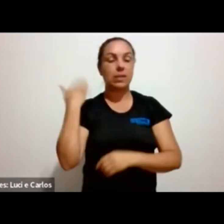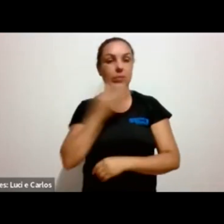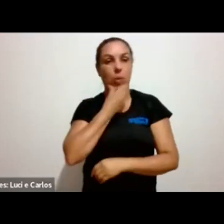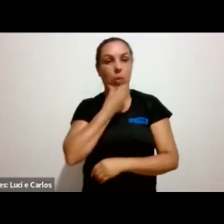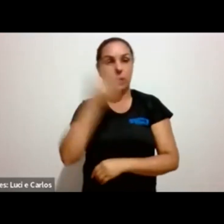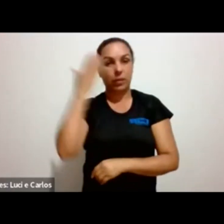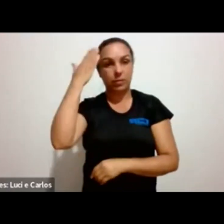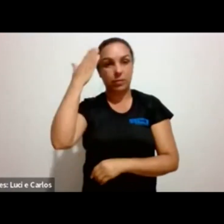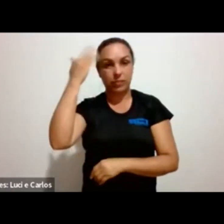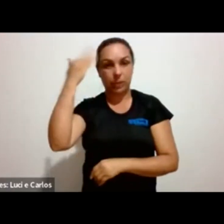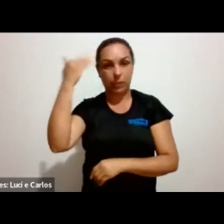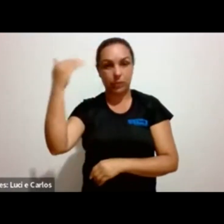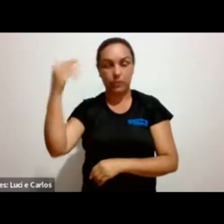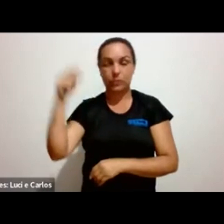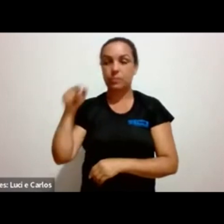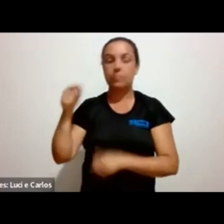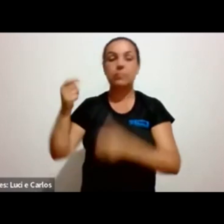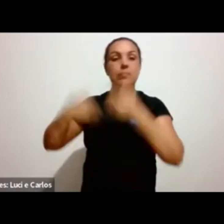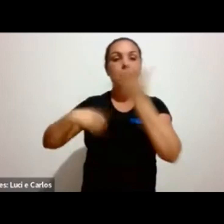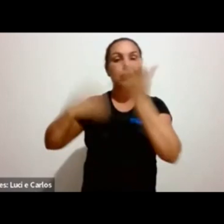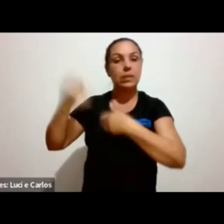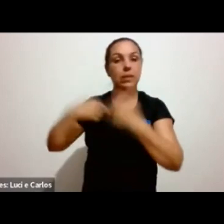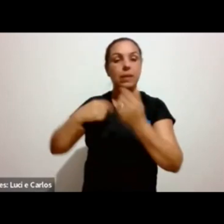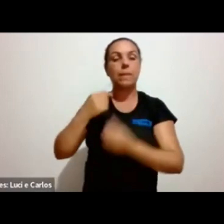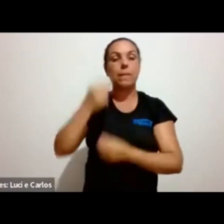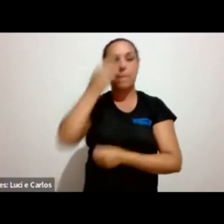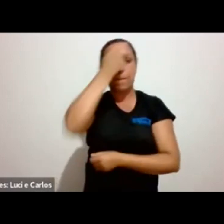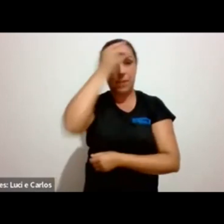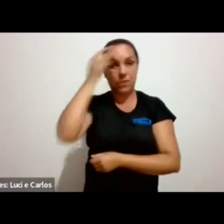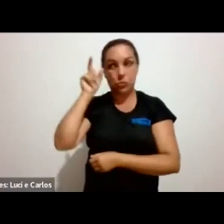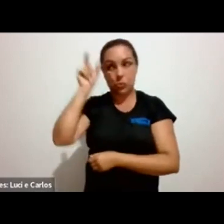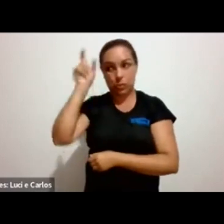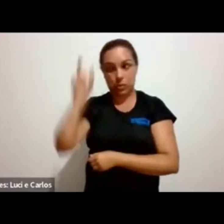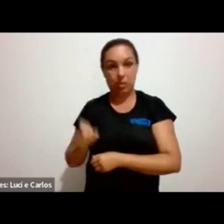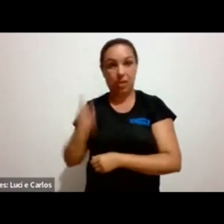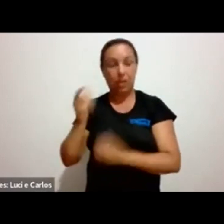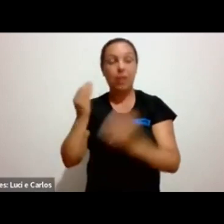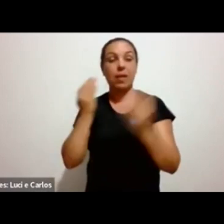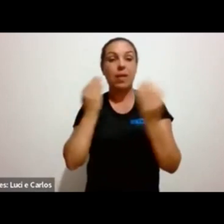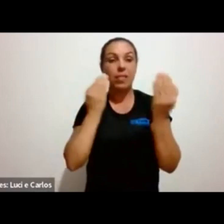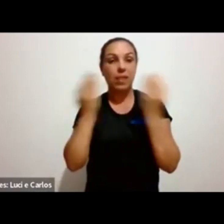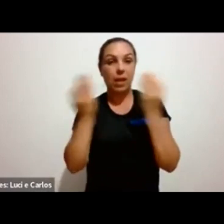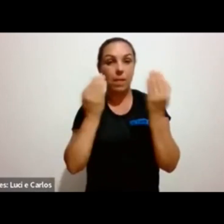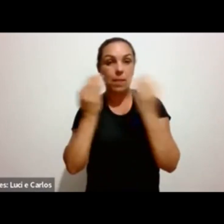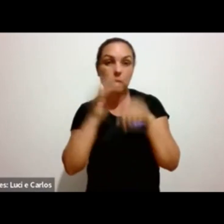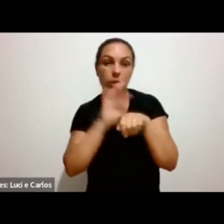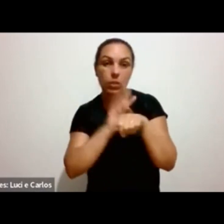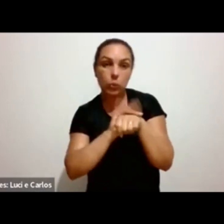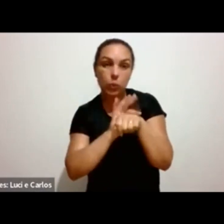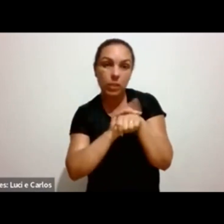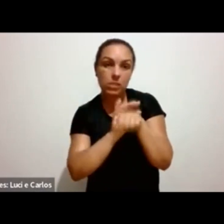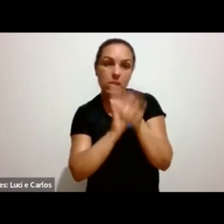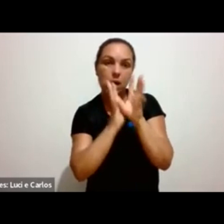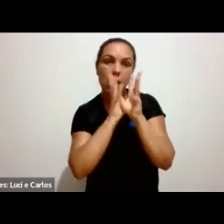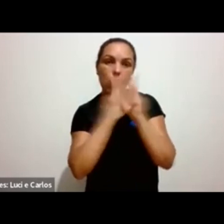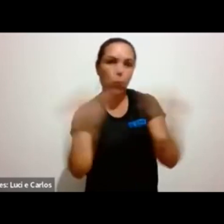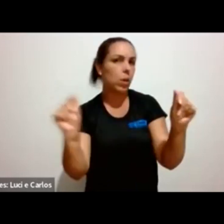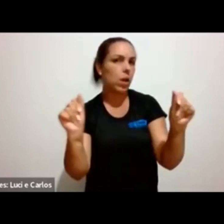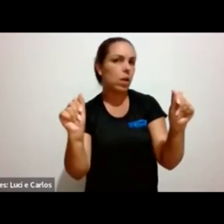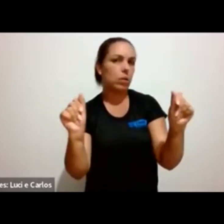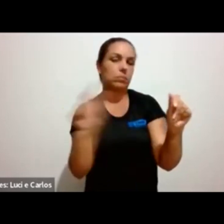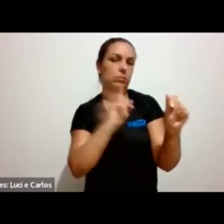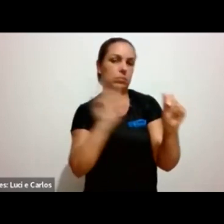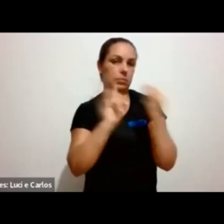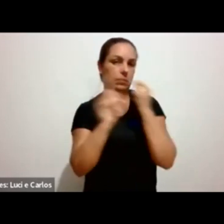Aristóteles ele dizia assim: o terapeuta não cura a doença. Uai, então por que que eu vou lá? Tá? Se